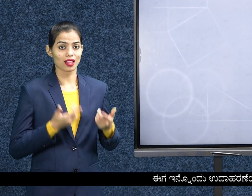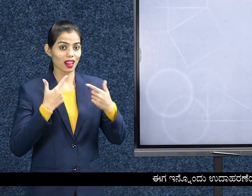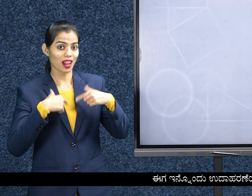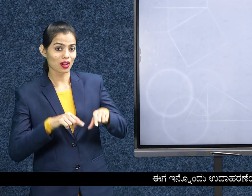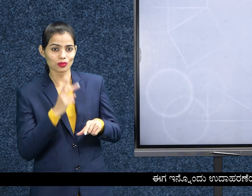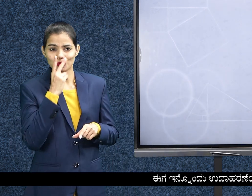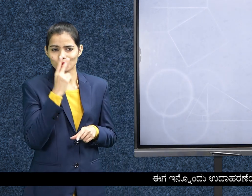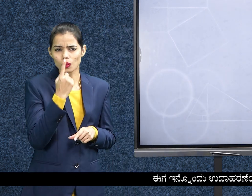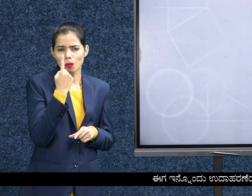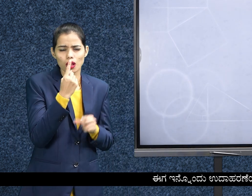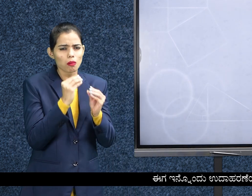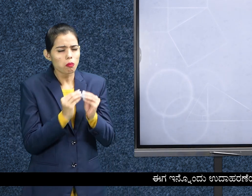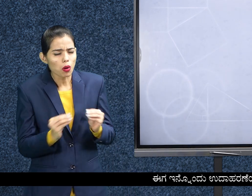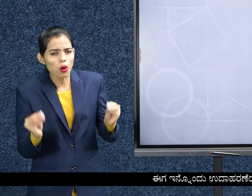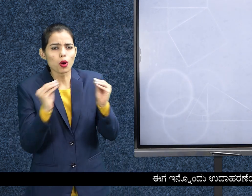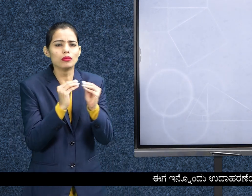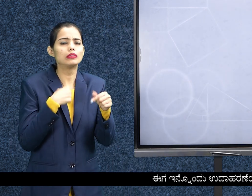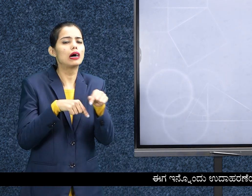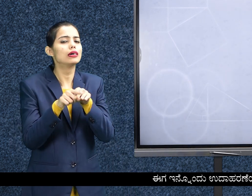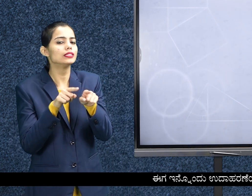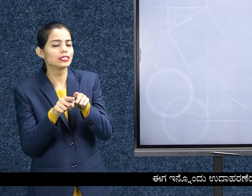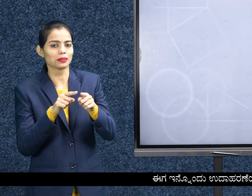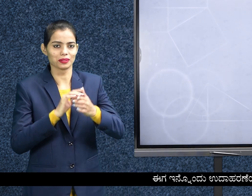ಈಗ ಇನ್ನೊಂದು ಉದಾಹರಣೆಯನ್ನ ನೋಡೋಣ.